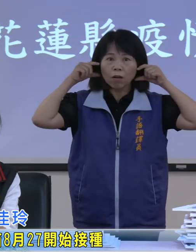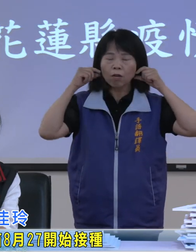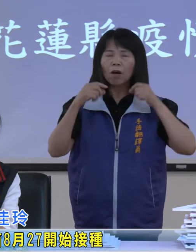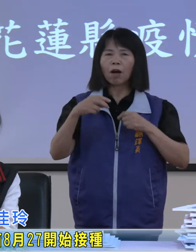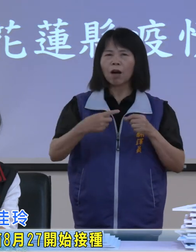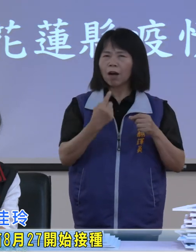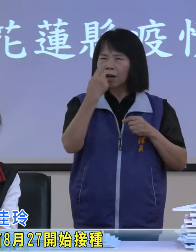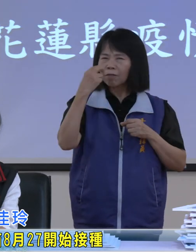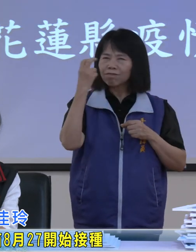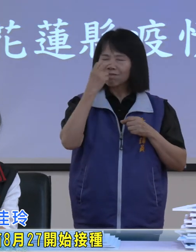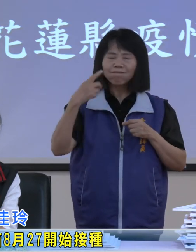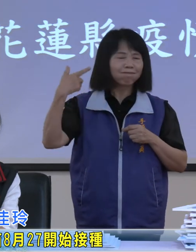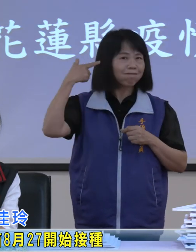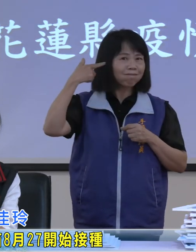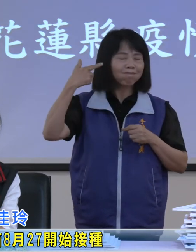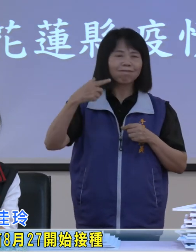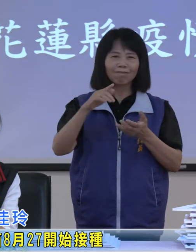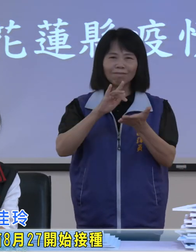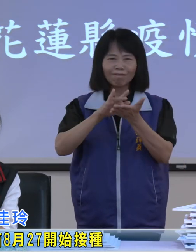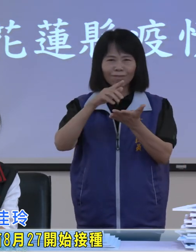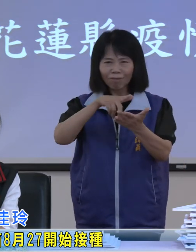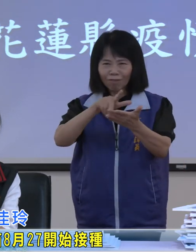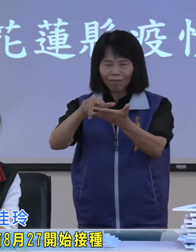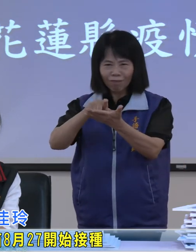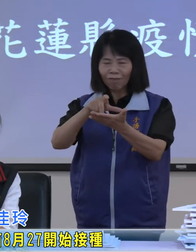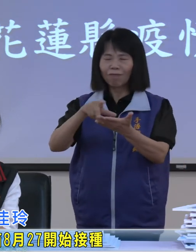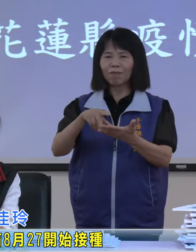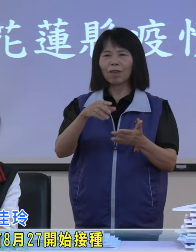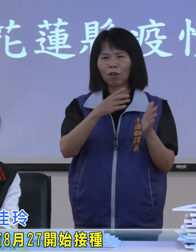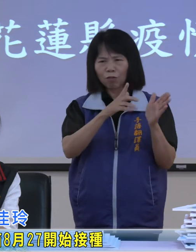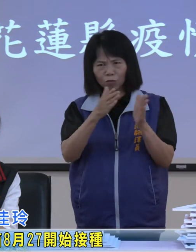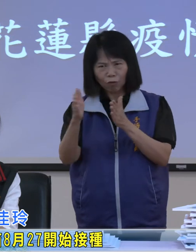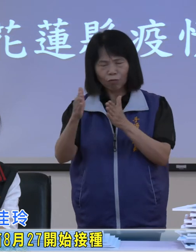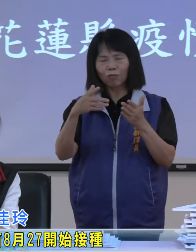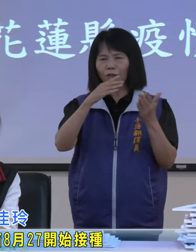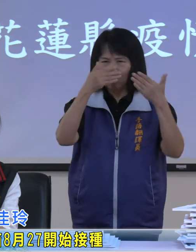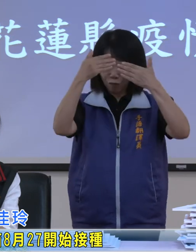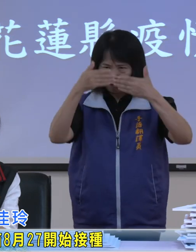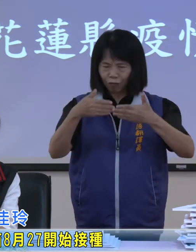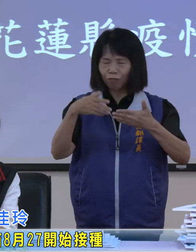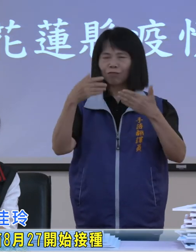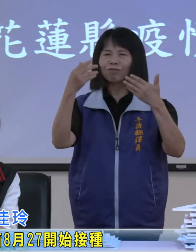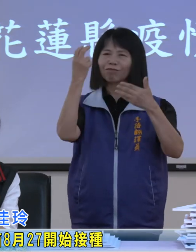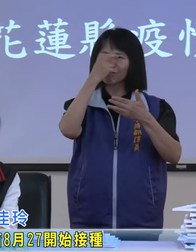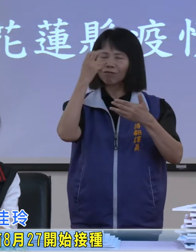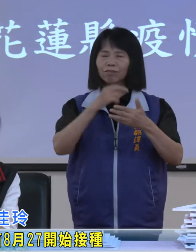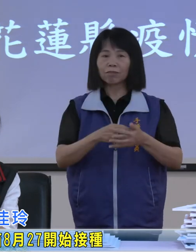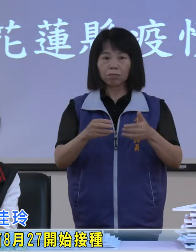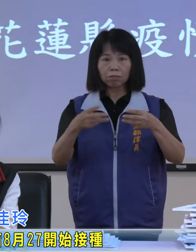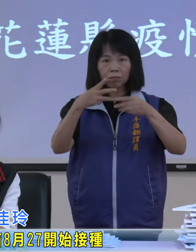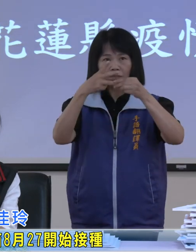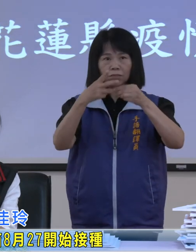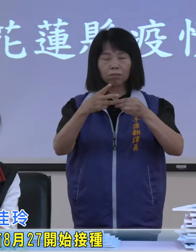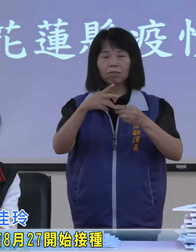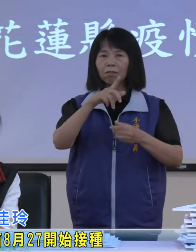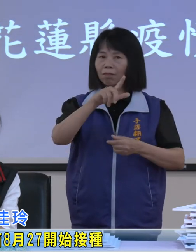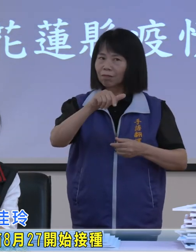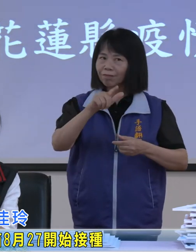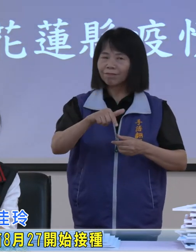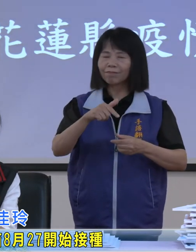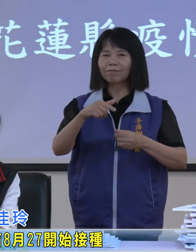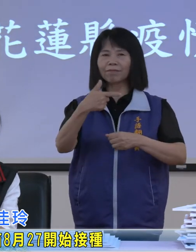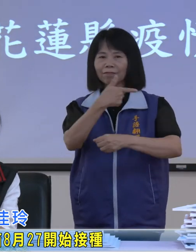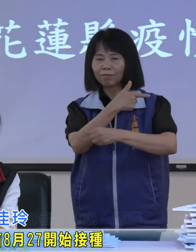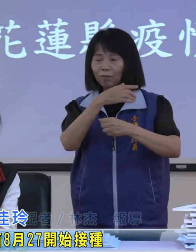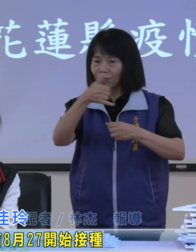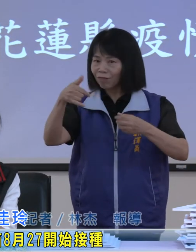试剂、额温枪、消毒酒精等物资。第三，持续鼓励学校教职员工生紧速的完